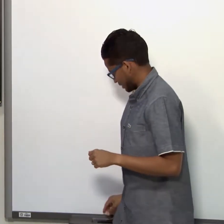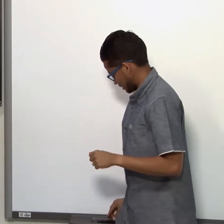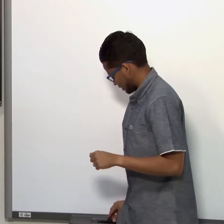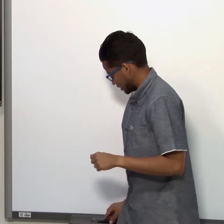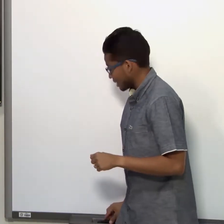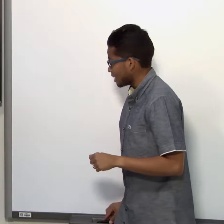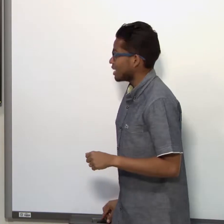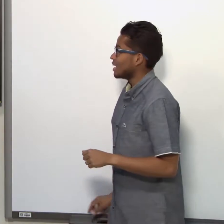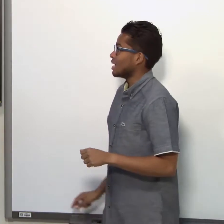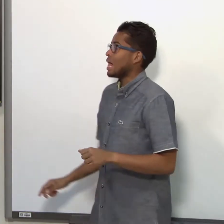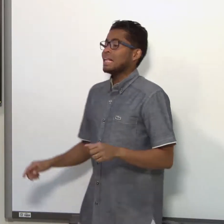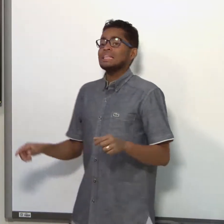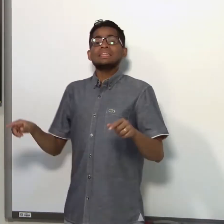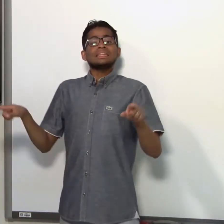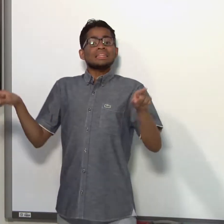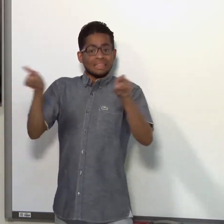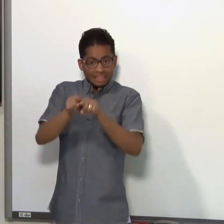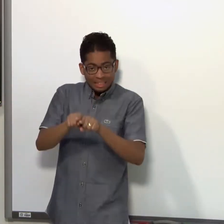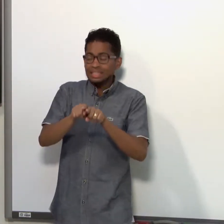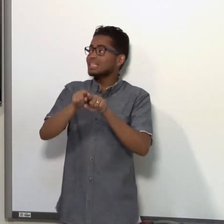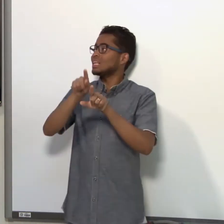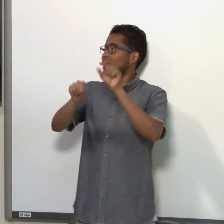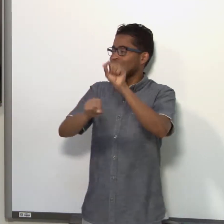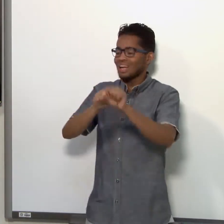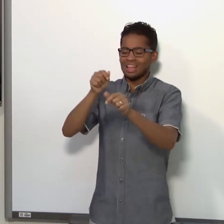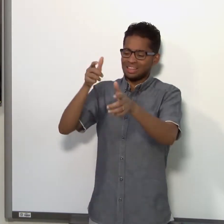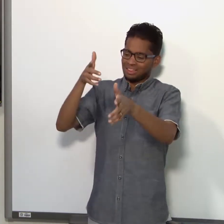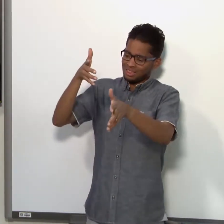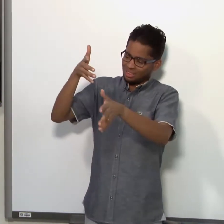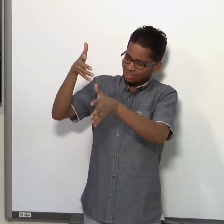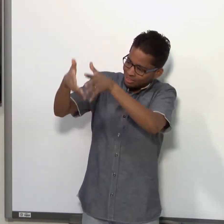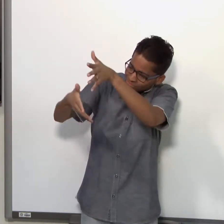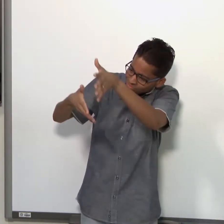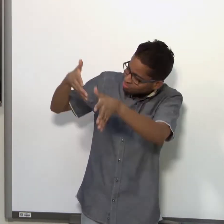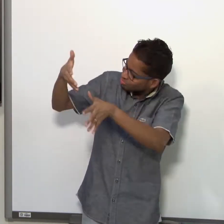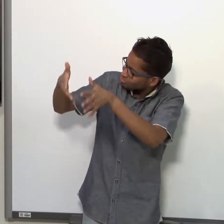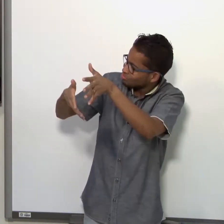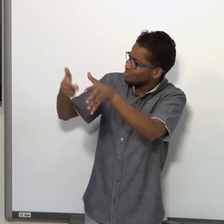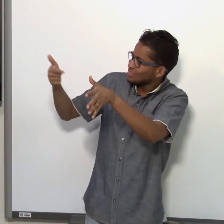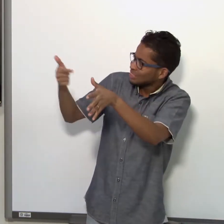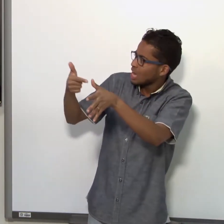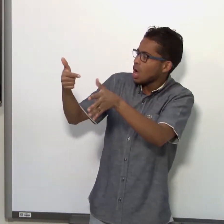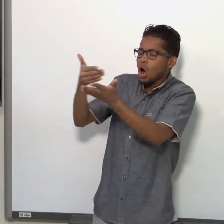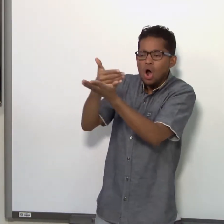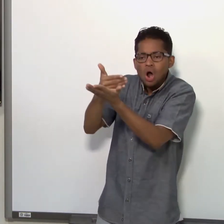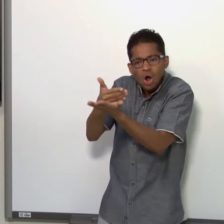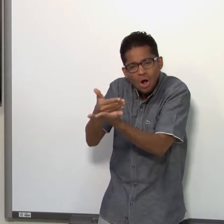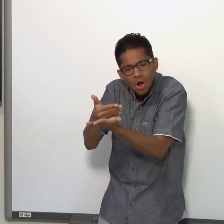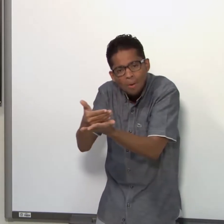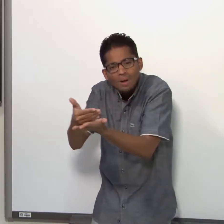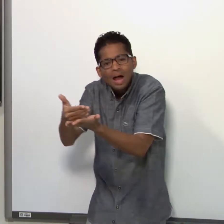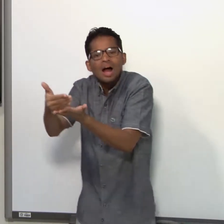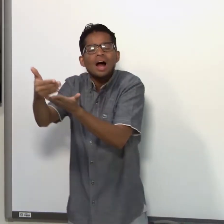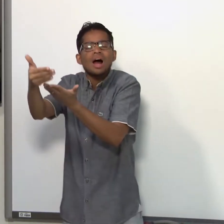tradicional. Assim surgiu a nova teoria. As línguas de sinais deram início ao seu processo de